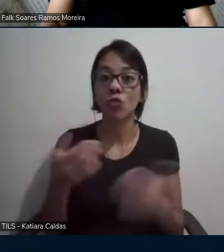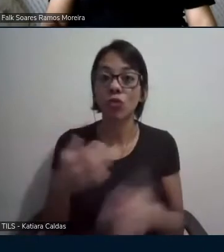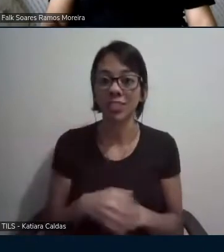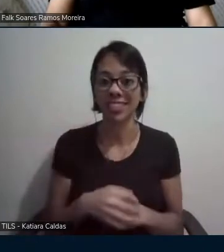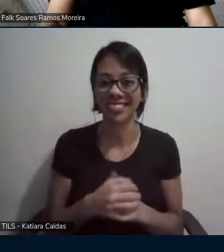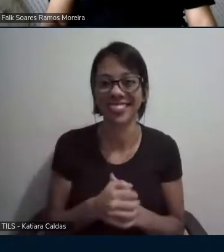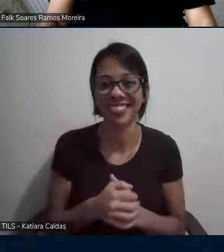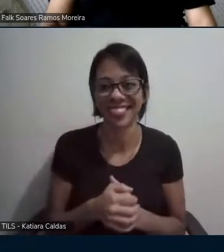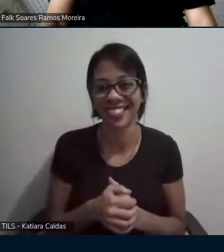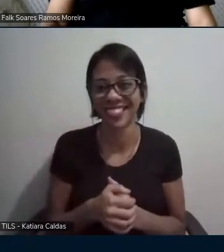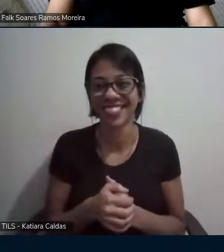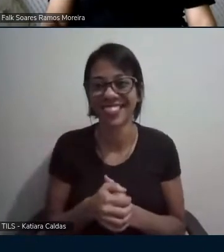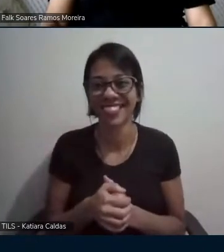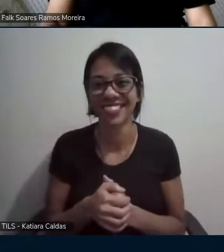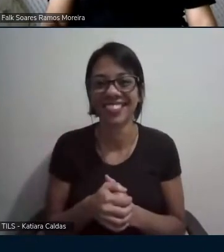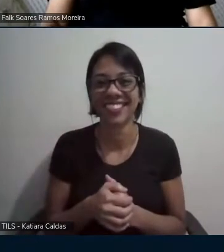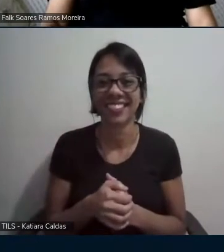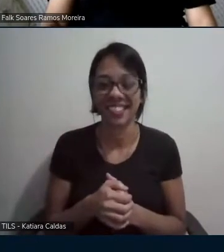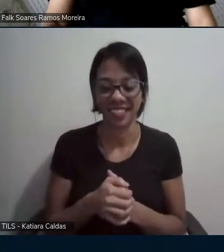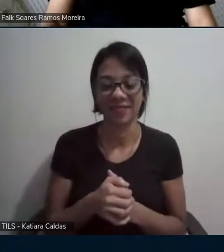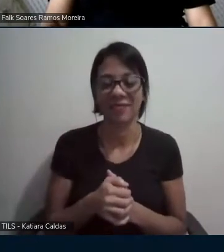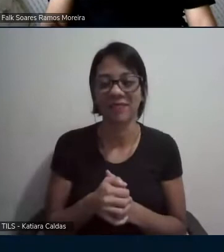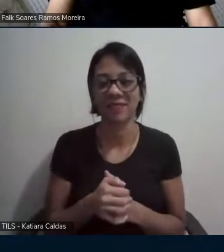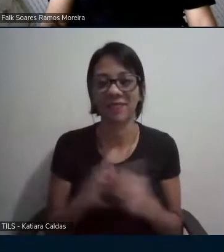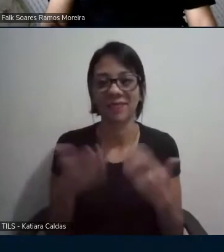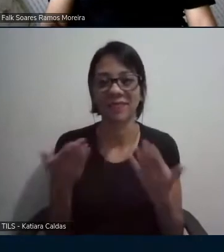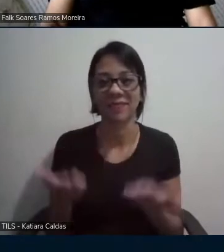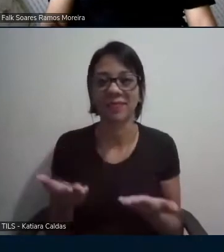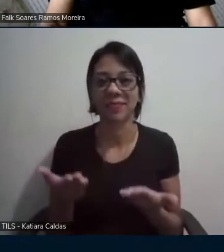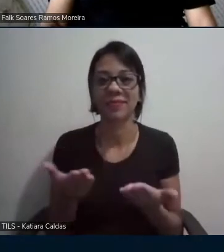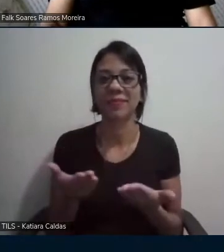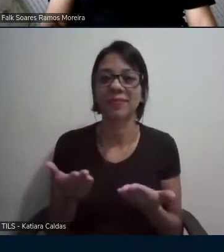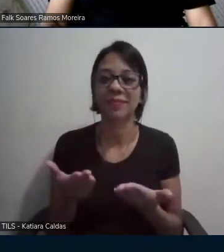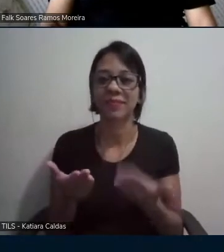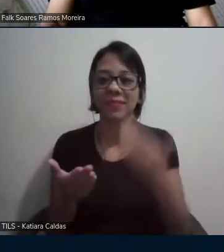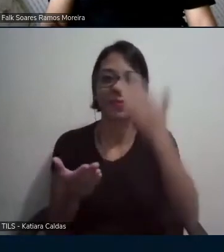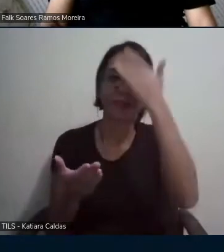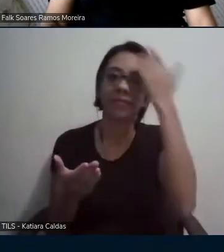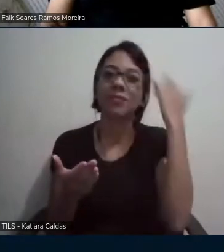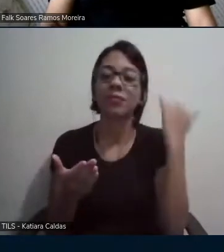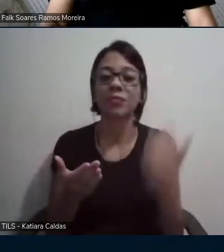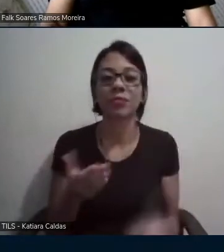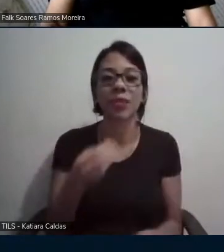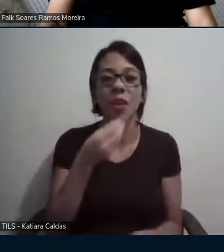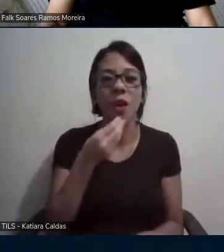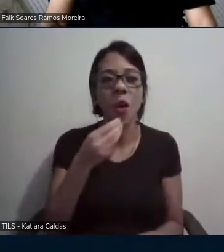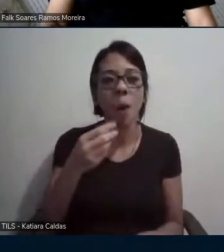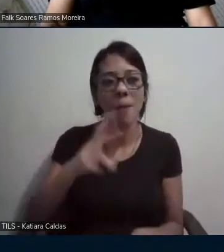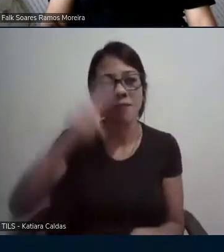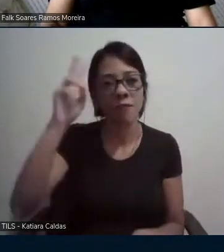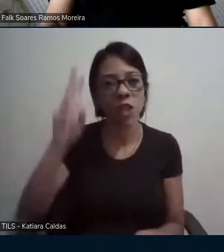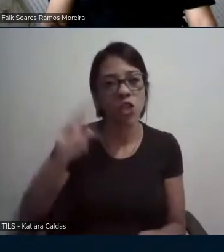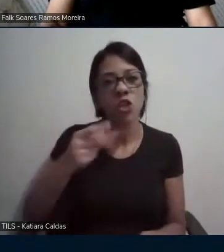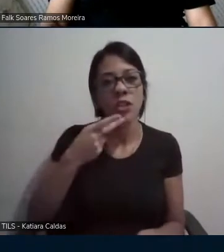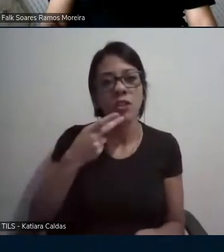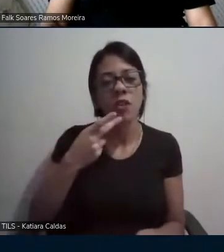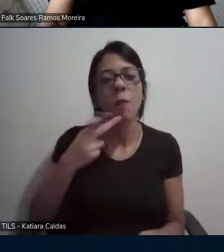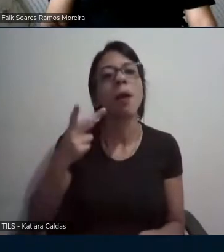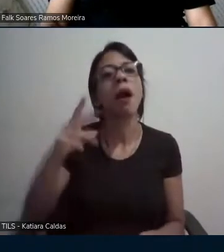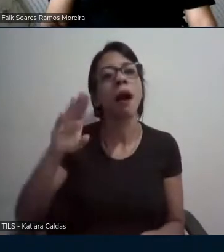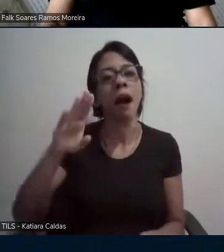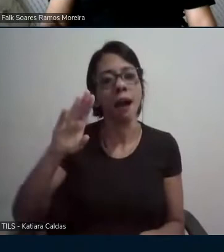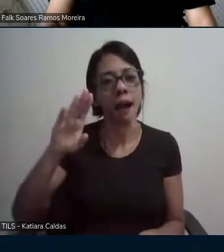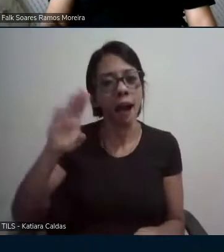dezembro. Tá bom? Então, ó, tios, Virgílio escreveu ali, Academia de Língua de